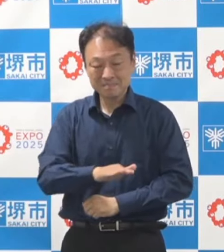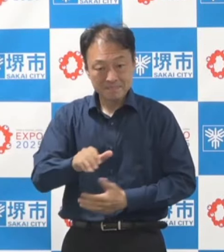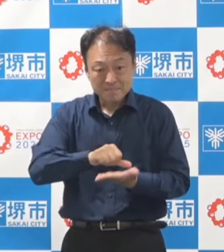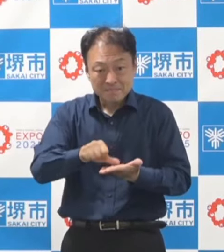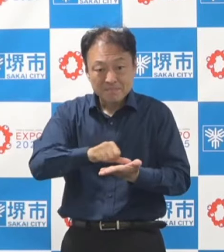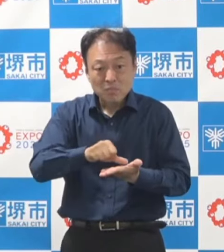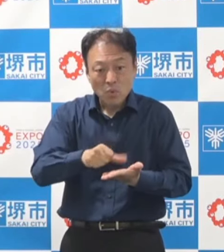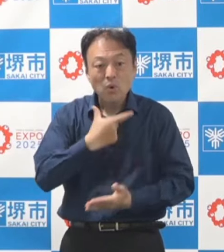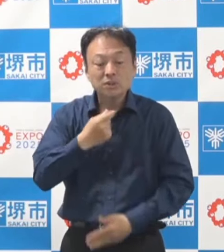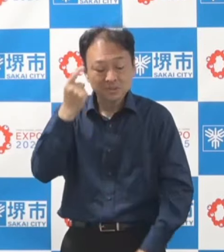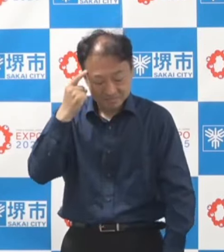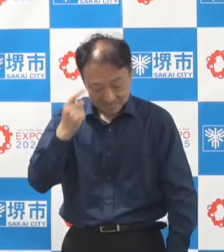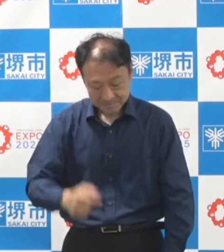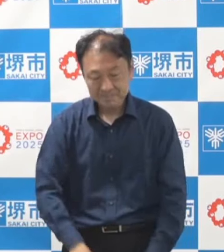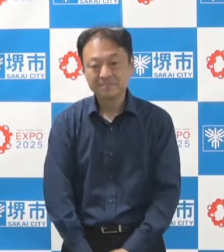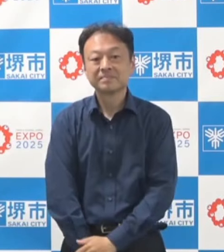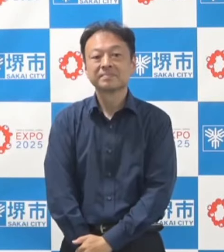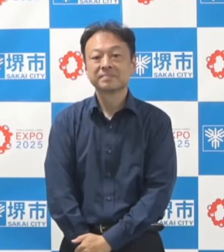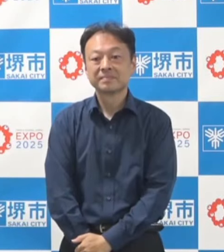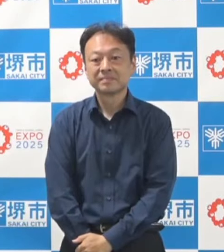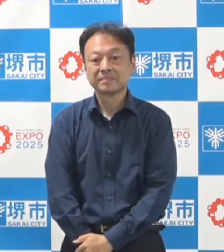ただきたいと思います。